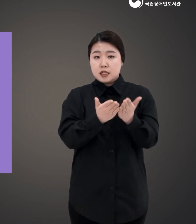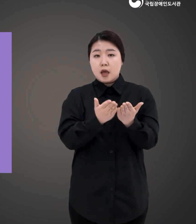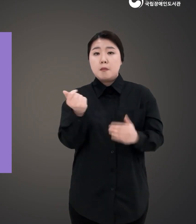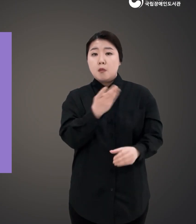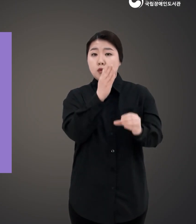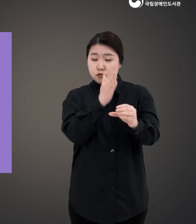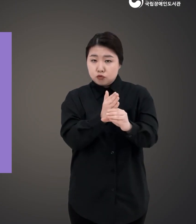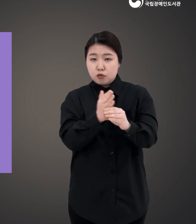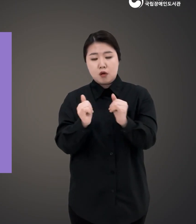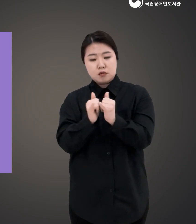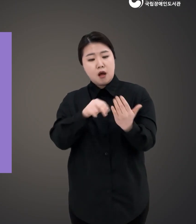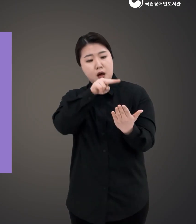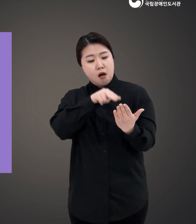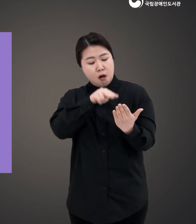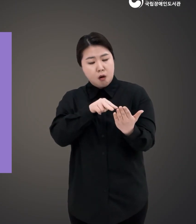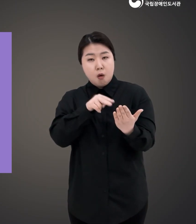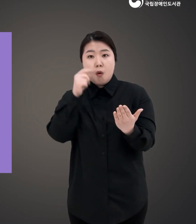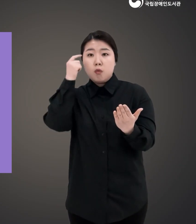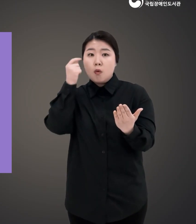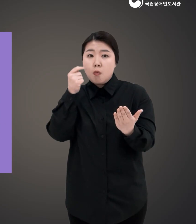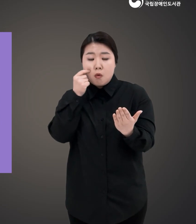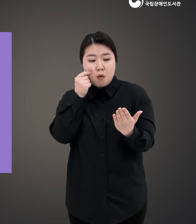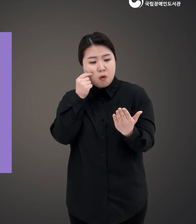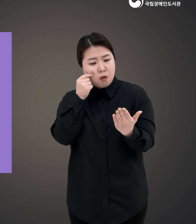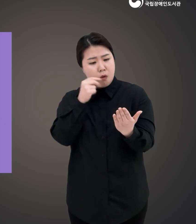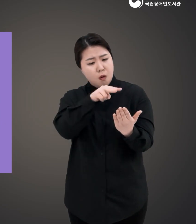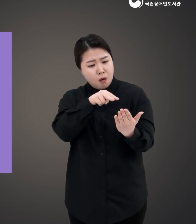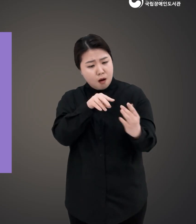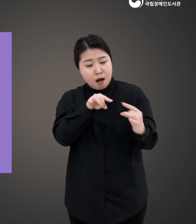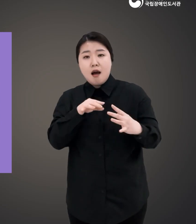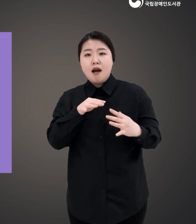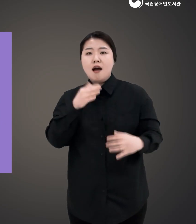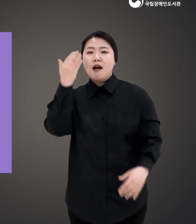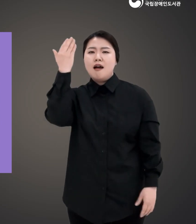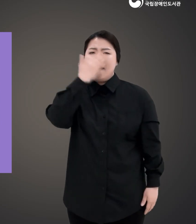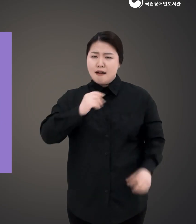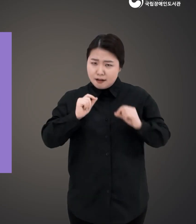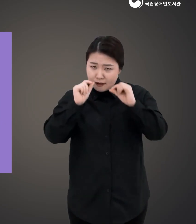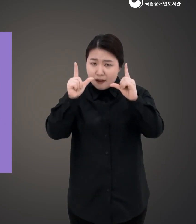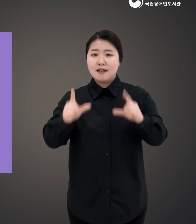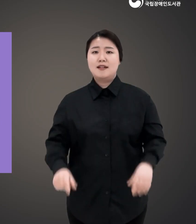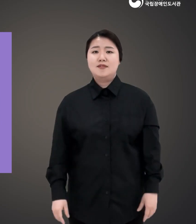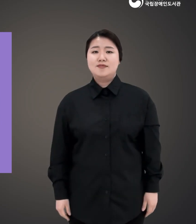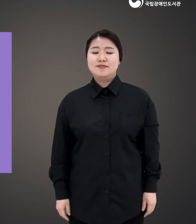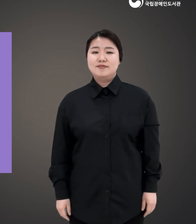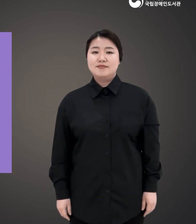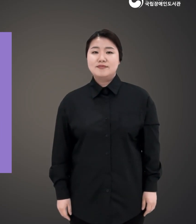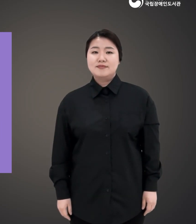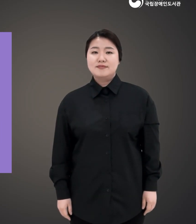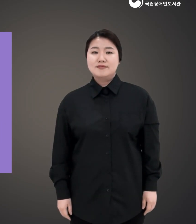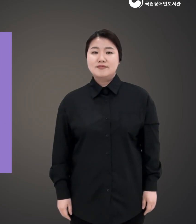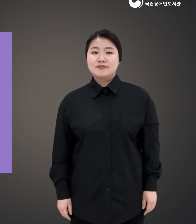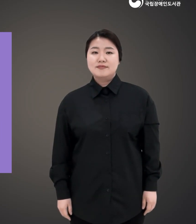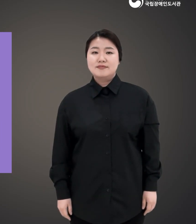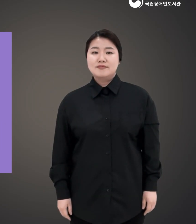제 작품 중 몇몇은 사람들에게 그들이 생각해볼 엄두를 내지 못했던 것들을 인식하도록 합니다.